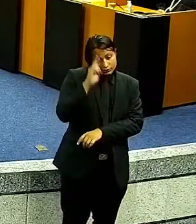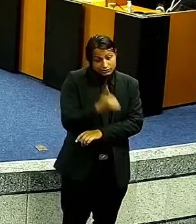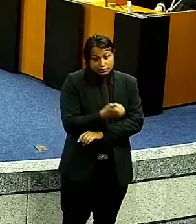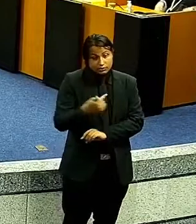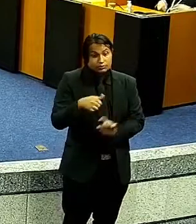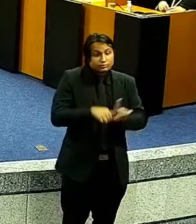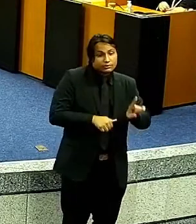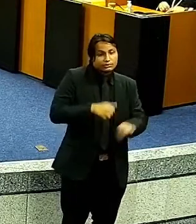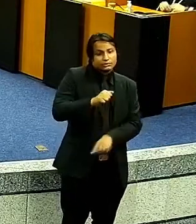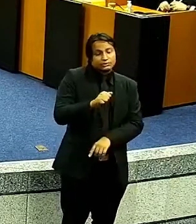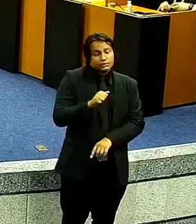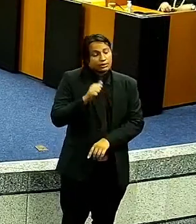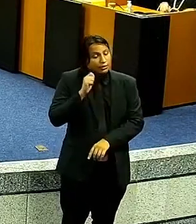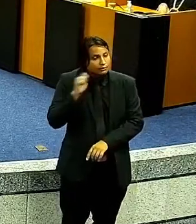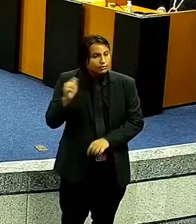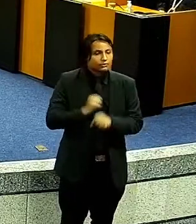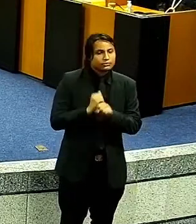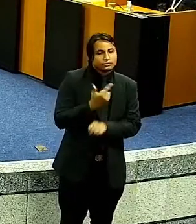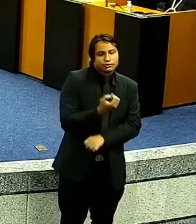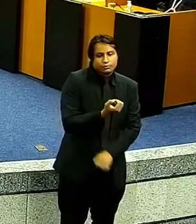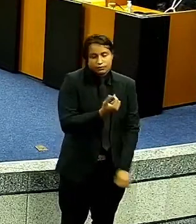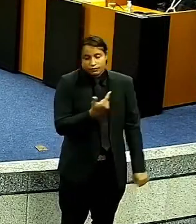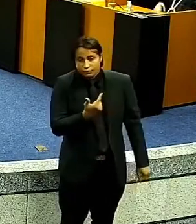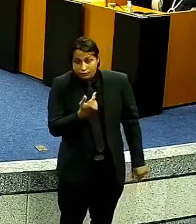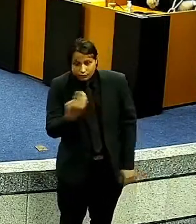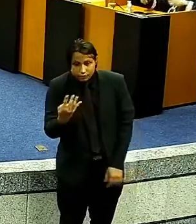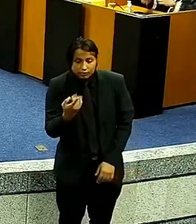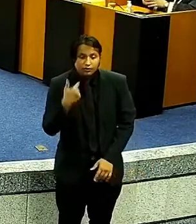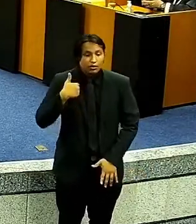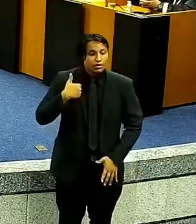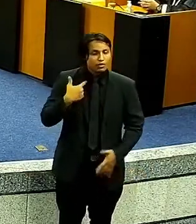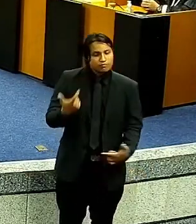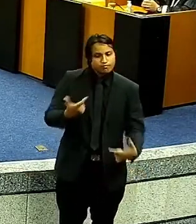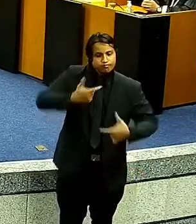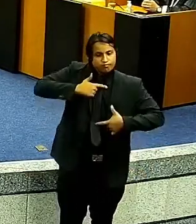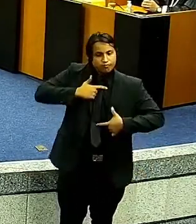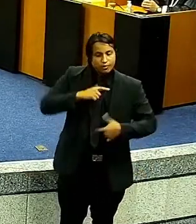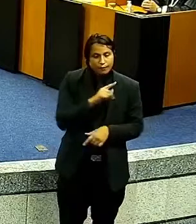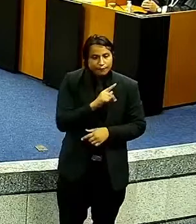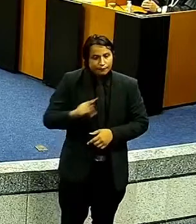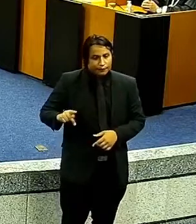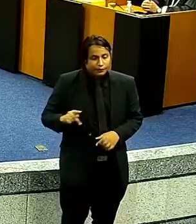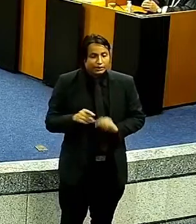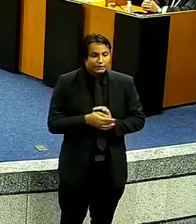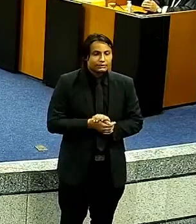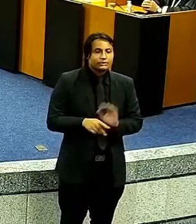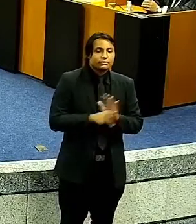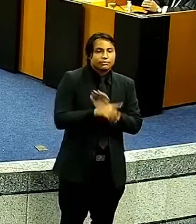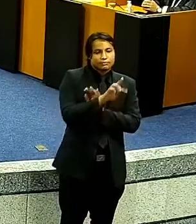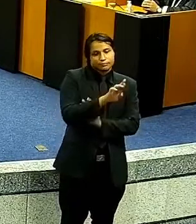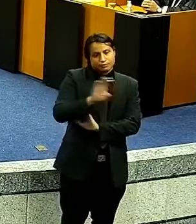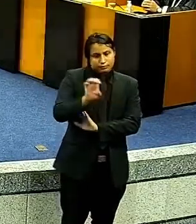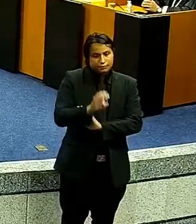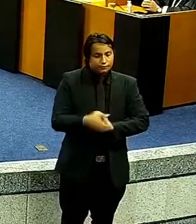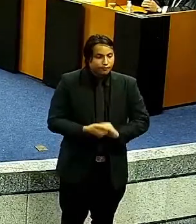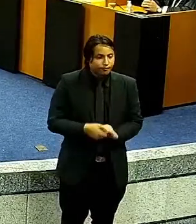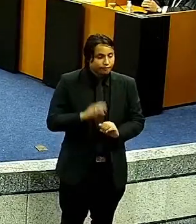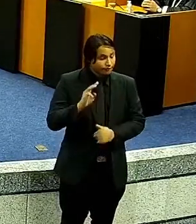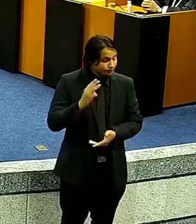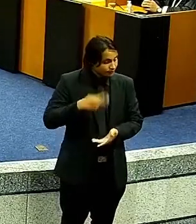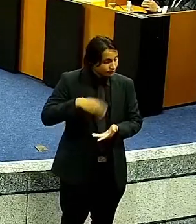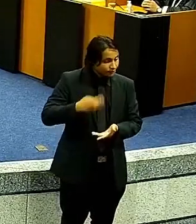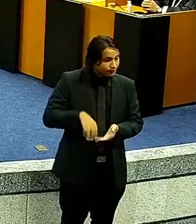de 2024 eu assumisse a presidência deste egrgio Tribunal Regional Eleitoral do Maranhão